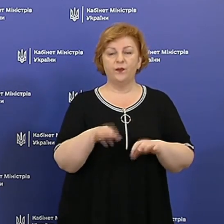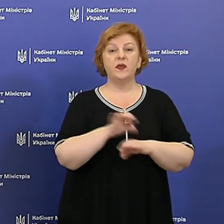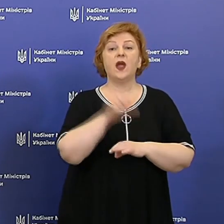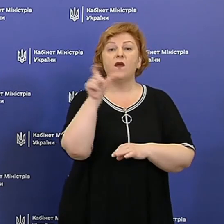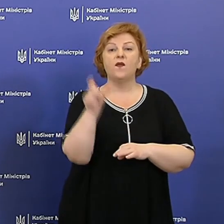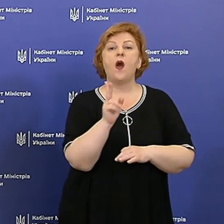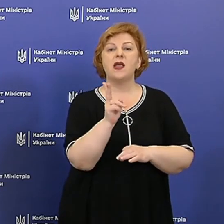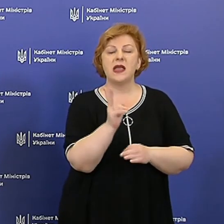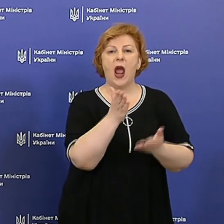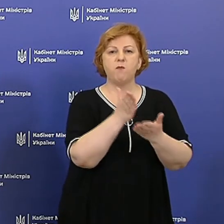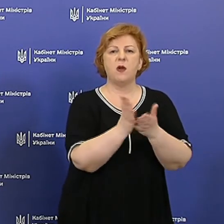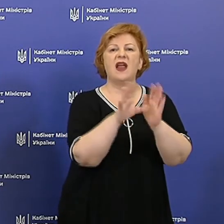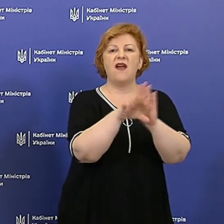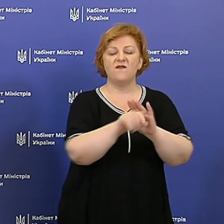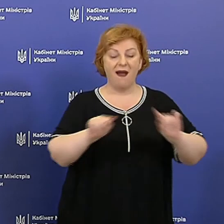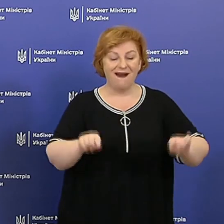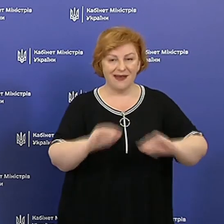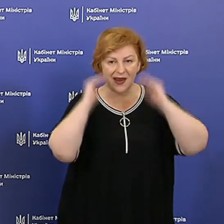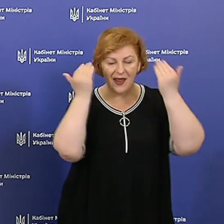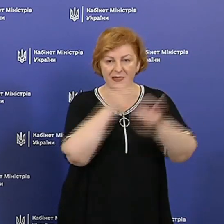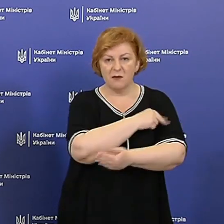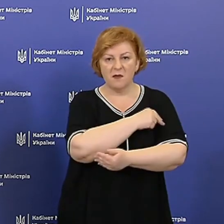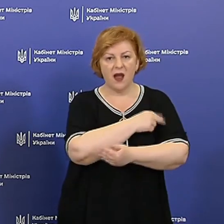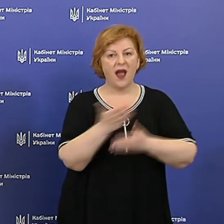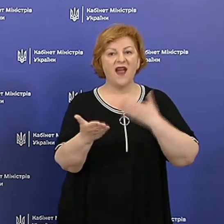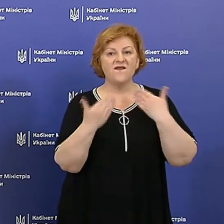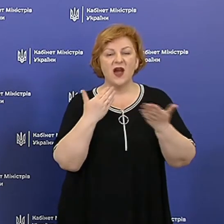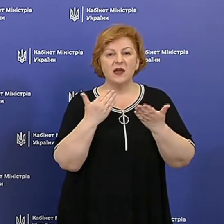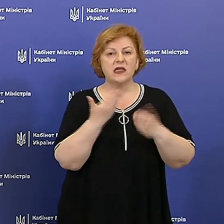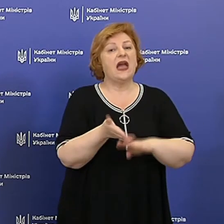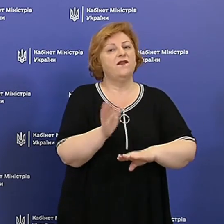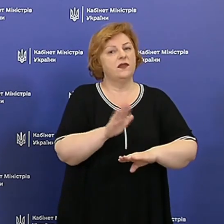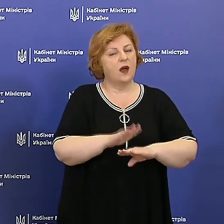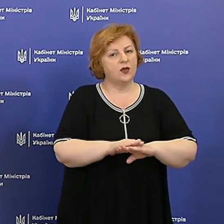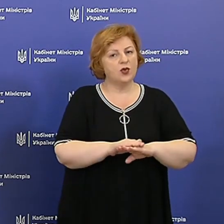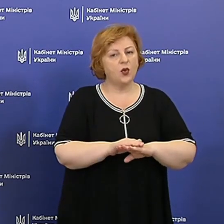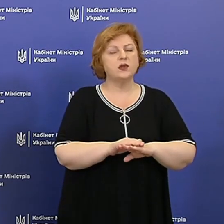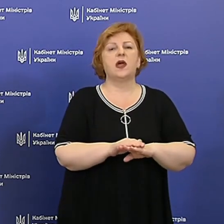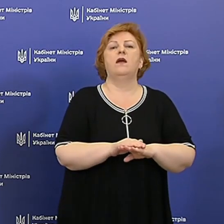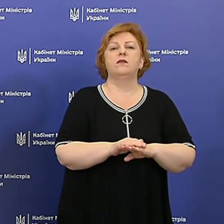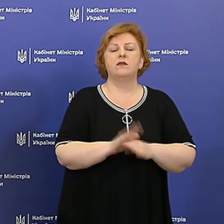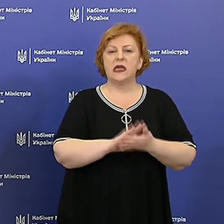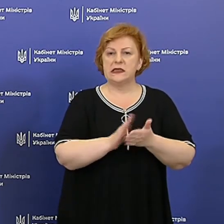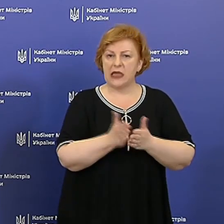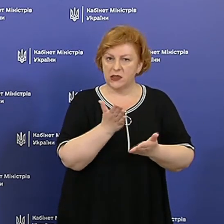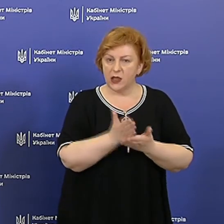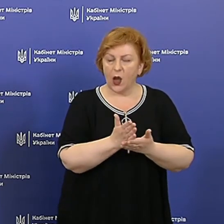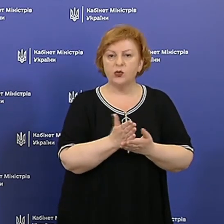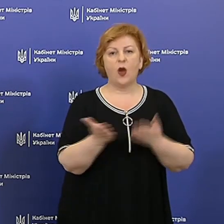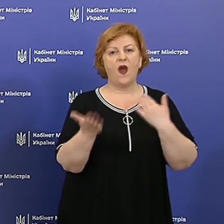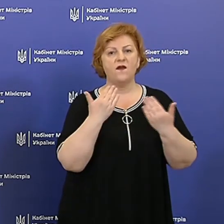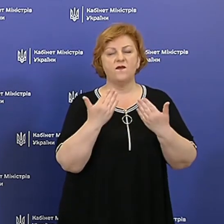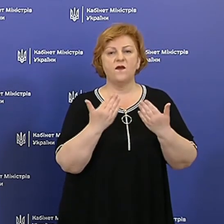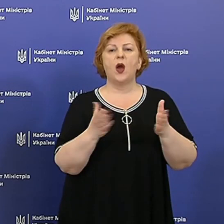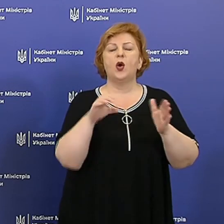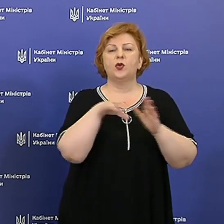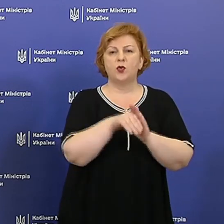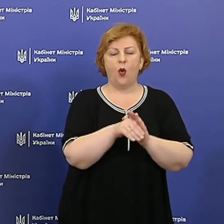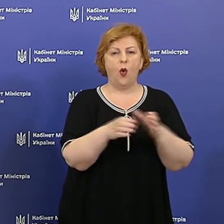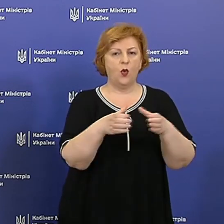хворий, який перебуває в реанімації, він відноситься, він знаходиться в тяжкому стані, і він відноситься до групи